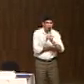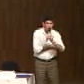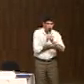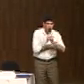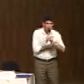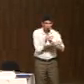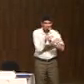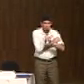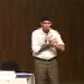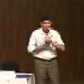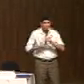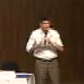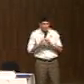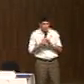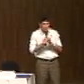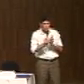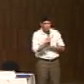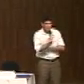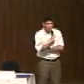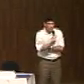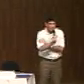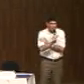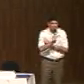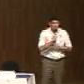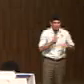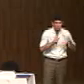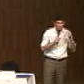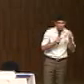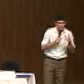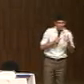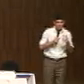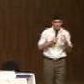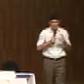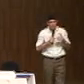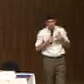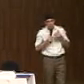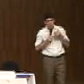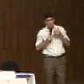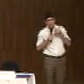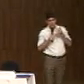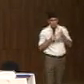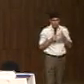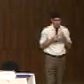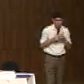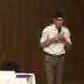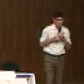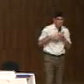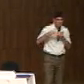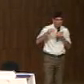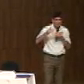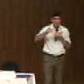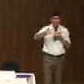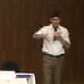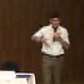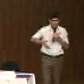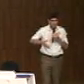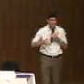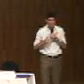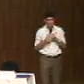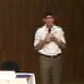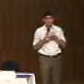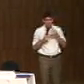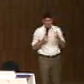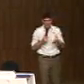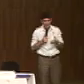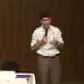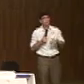particular, por ser considerado o campus sede do Instituto Federal de Brasília, foi projetado para 3.800 alunos. Portanto, ele precisa ter mais